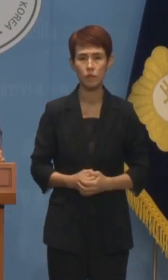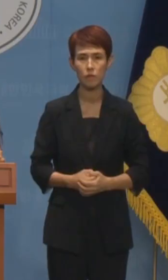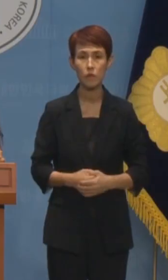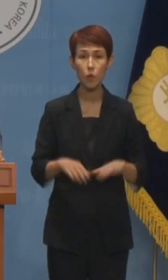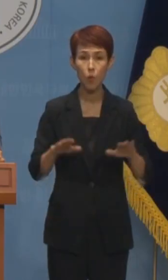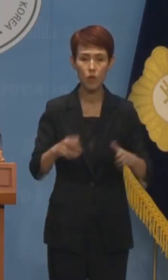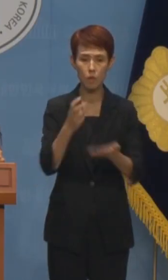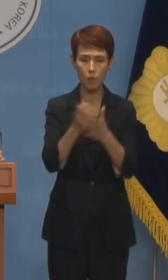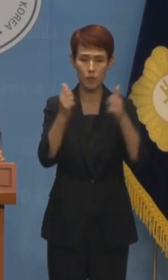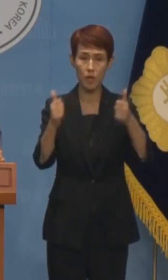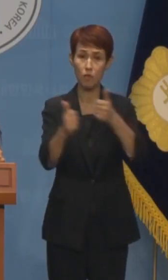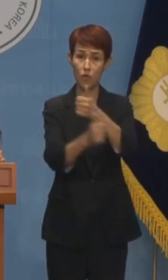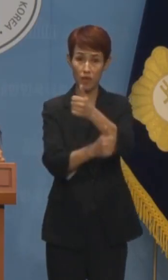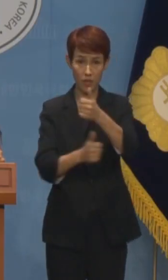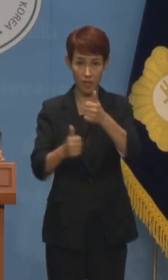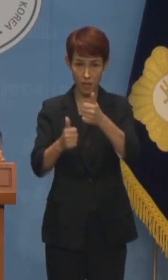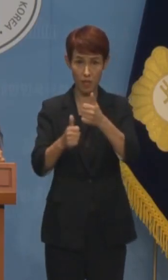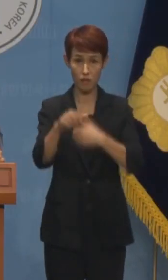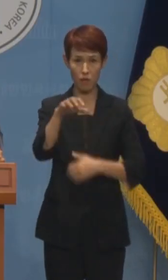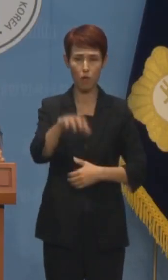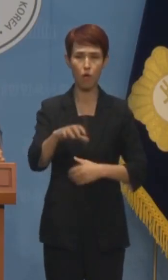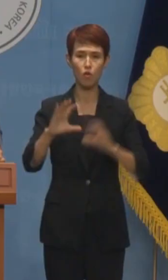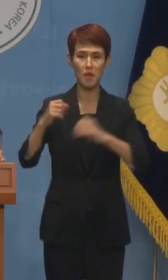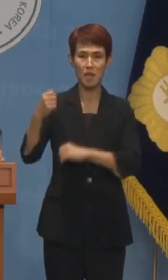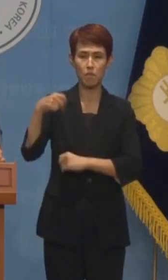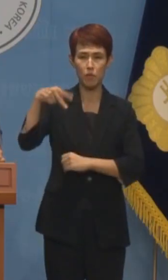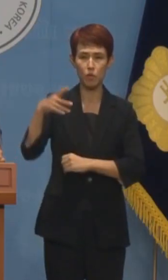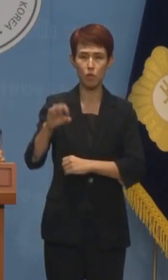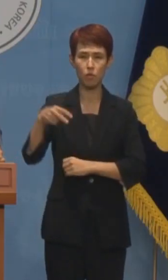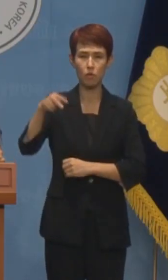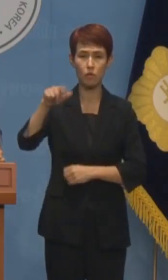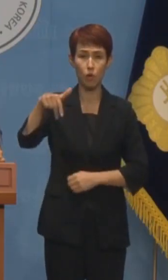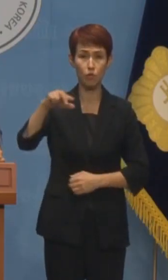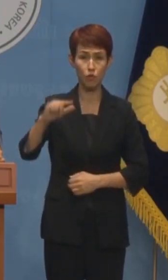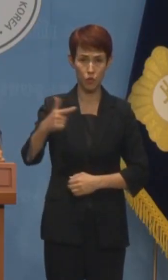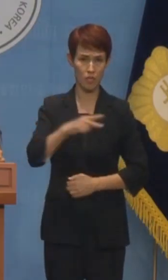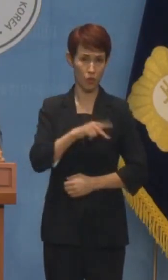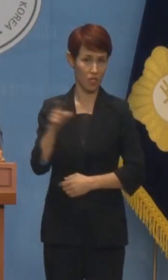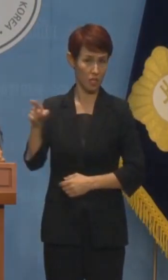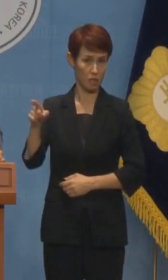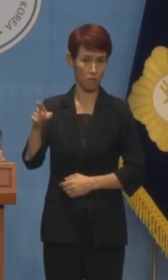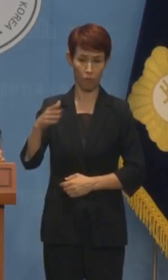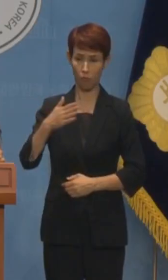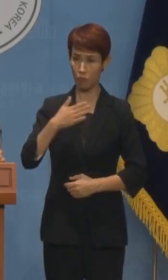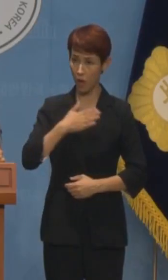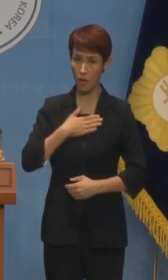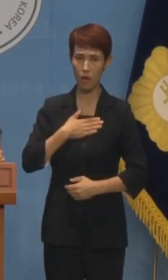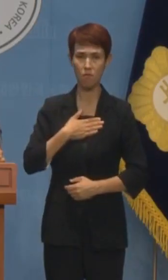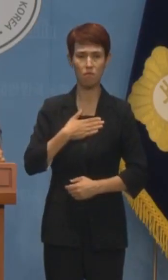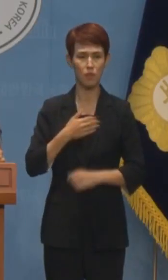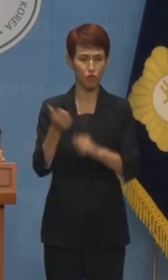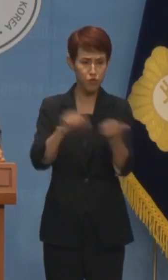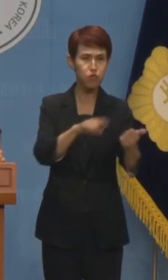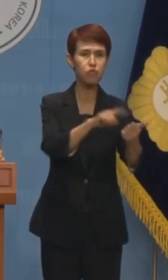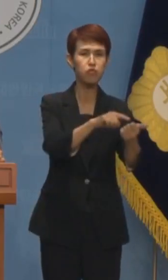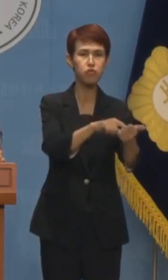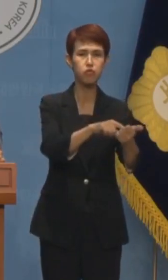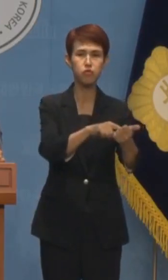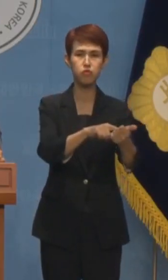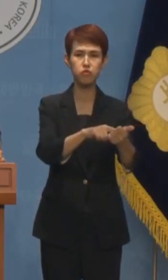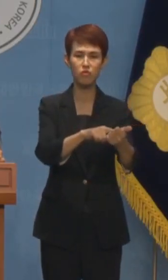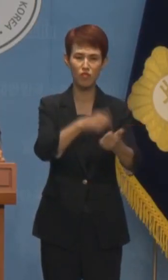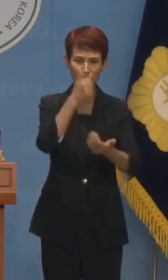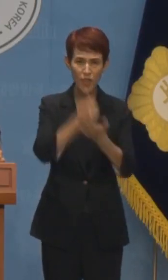오늘 법사위에서 국민의힘 송석준 의원이 저에게 고인의 죽음에